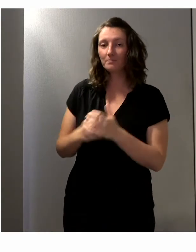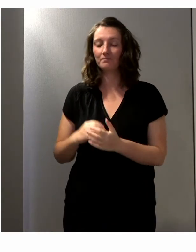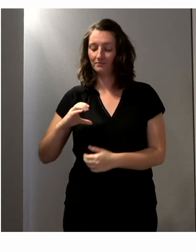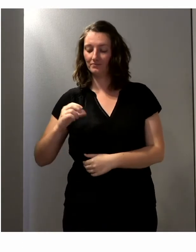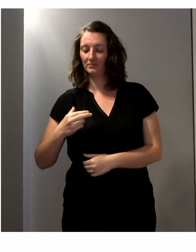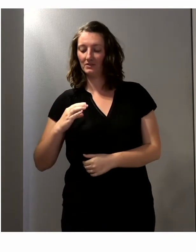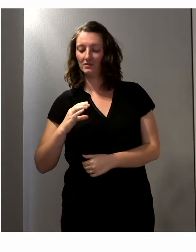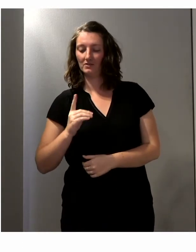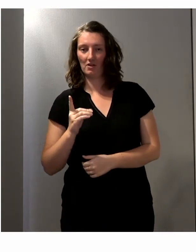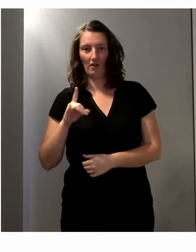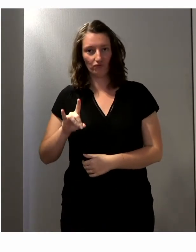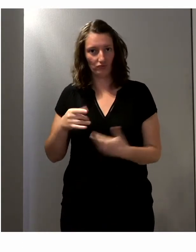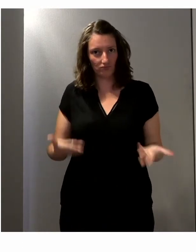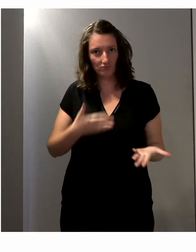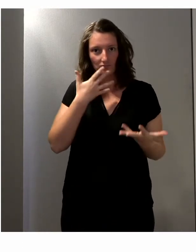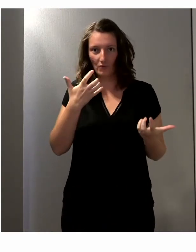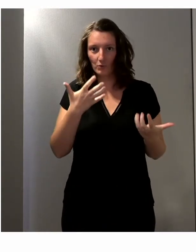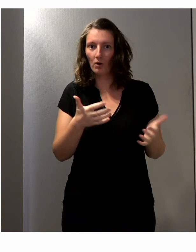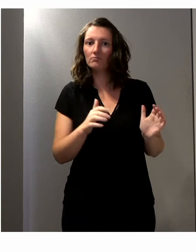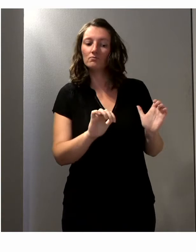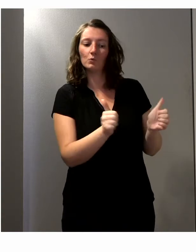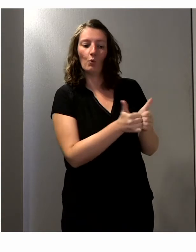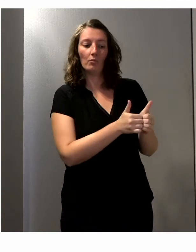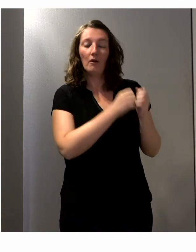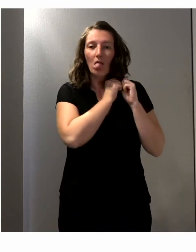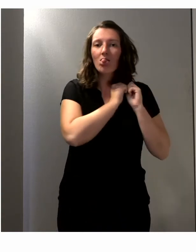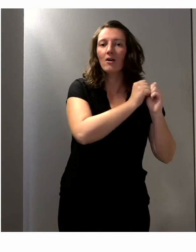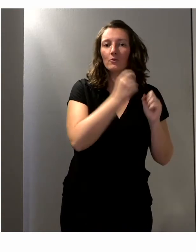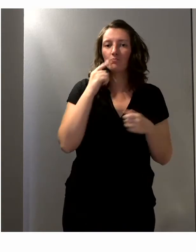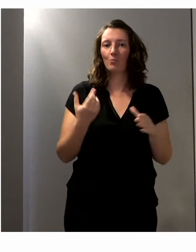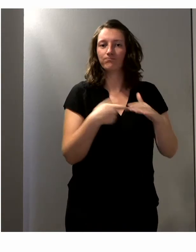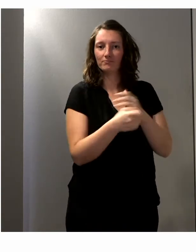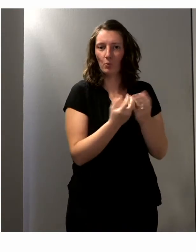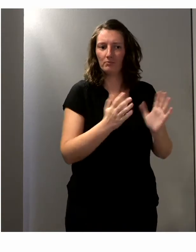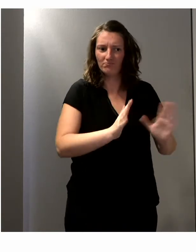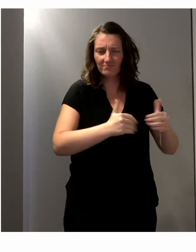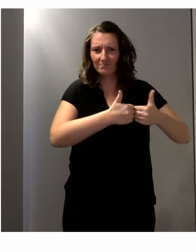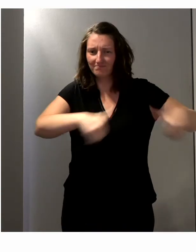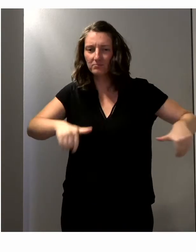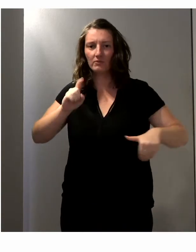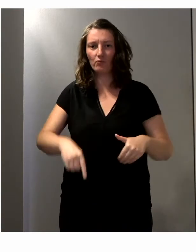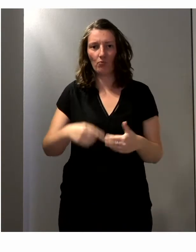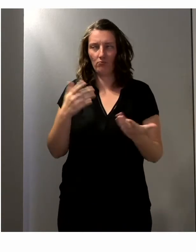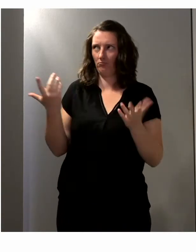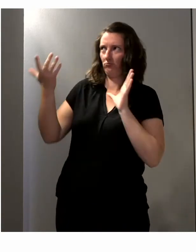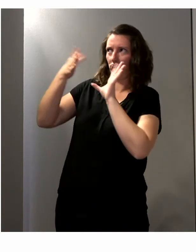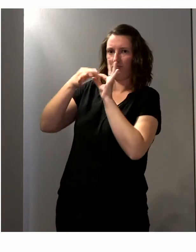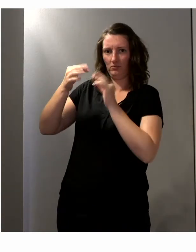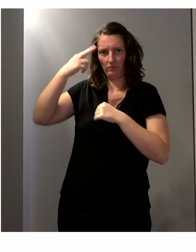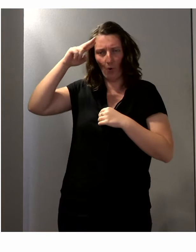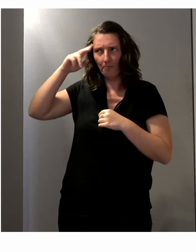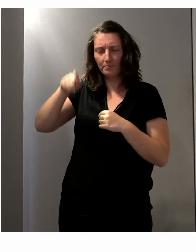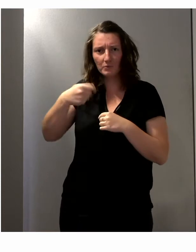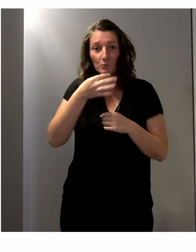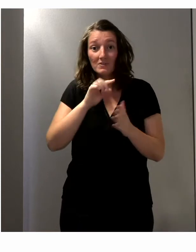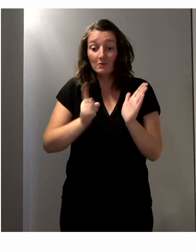adulte handicapé au plus vite pour se mettre en conformité avec les engagements internationaux de la France en matière de droits fondamentaux des personnes handicapées. Nous parlons